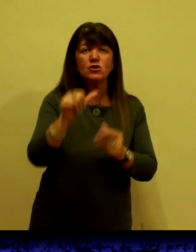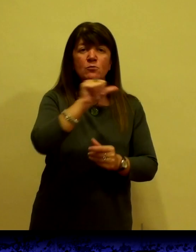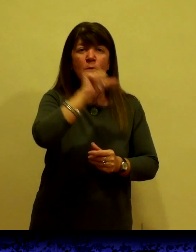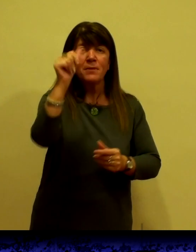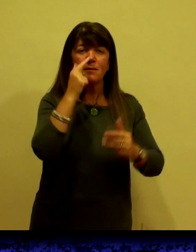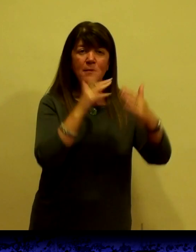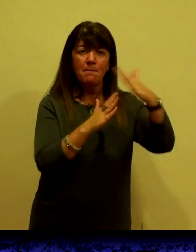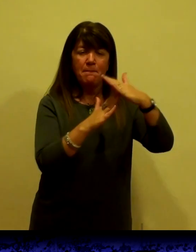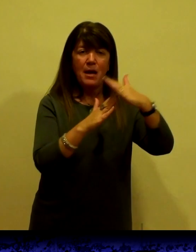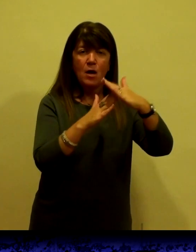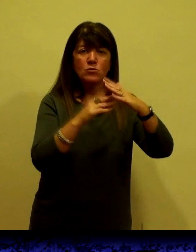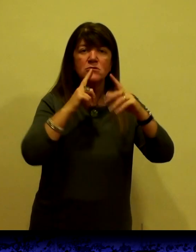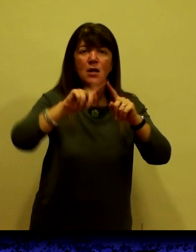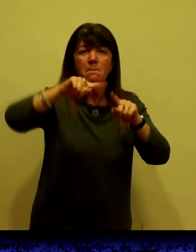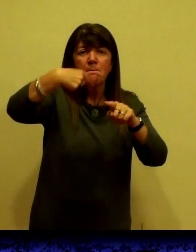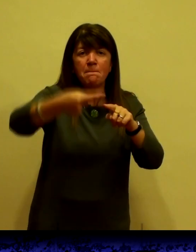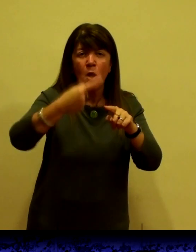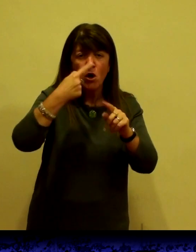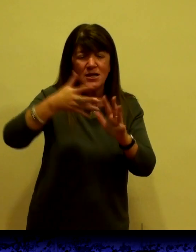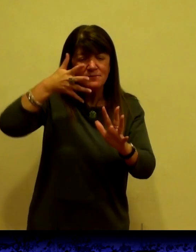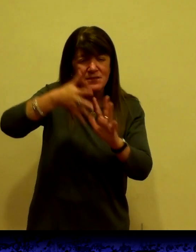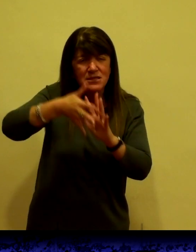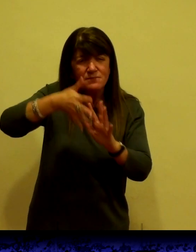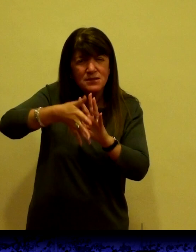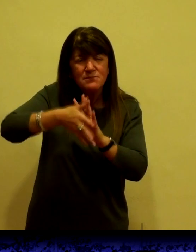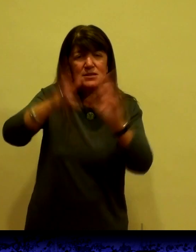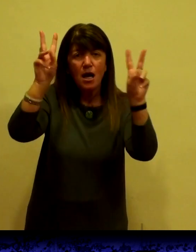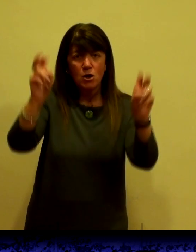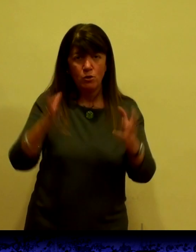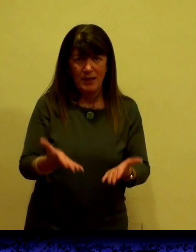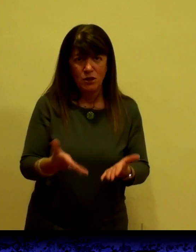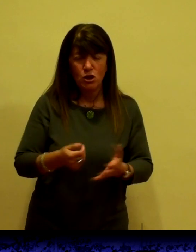poi approfondiamo l'argomento.